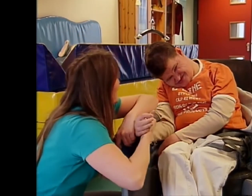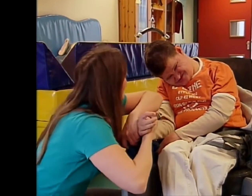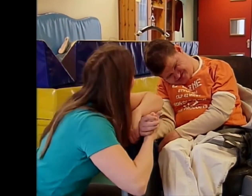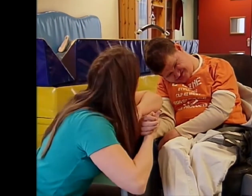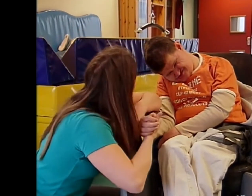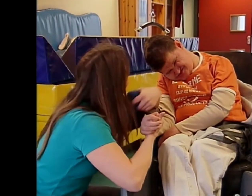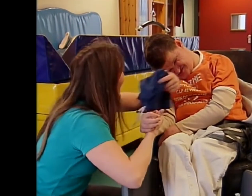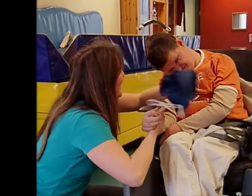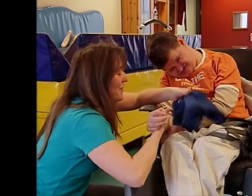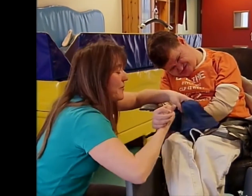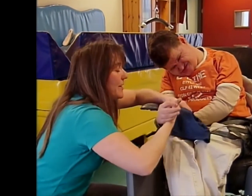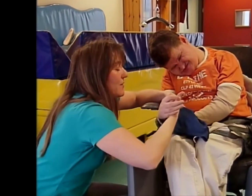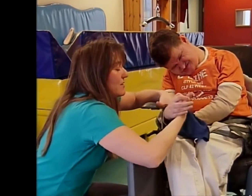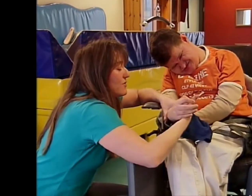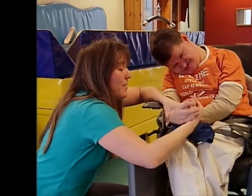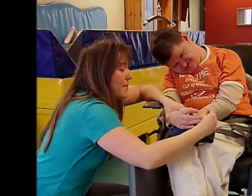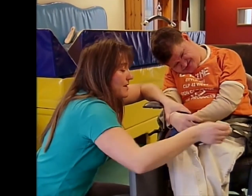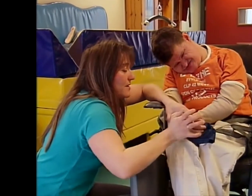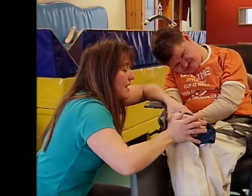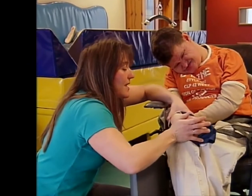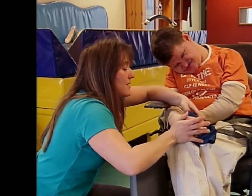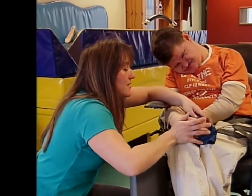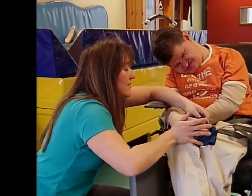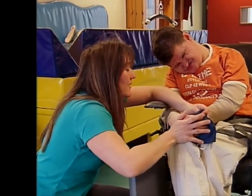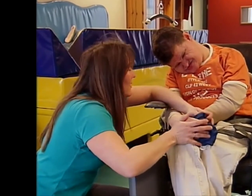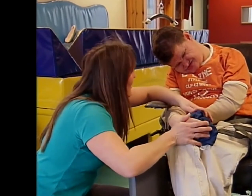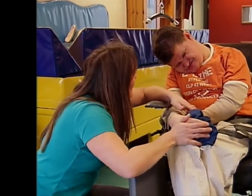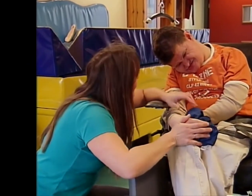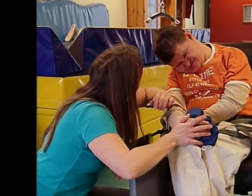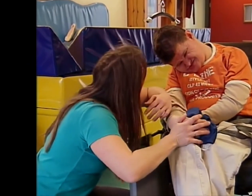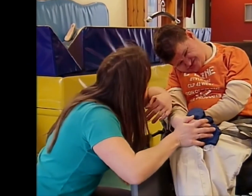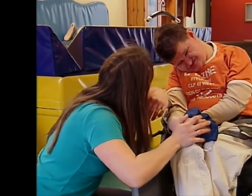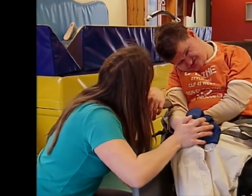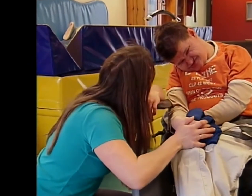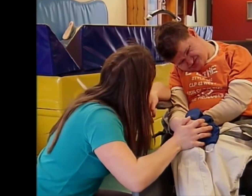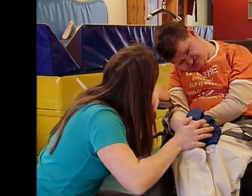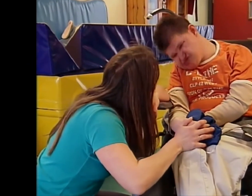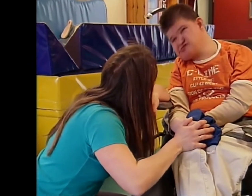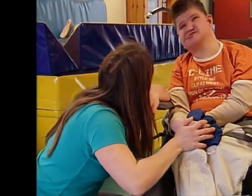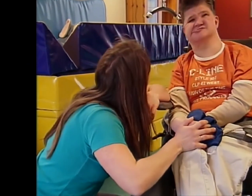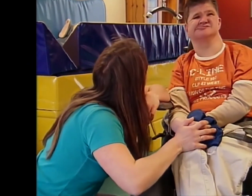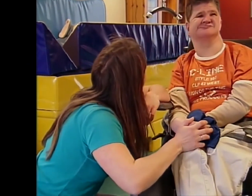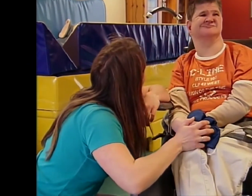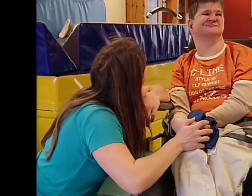ik zijn aandacht te trekken. Ik wil met jou naar het zwembad. Kijk eens. Zwemmen. Nou heeft hij het in de